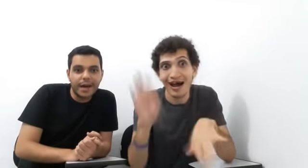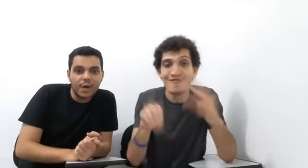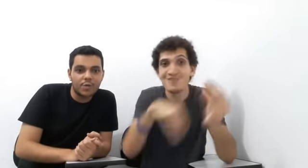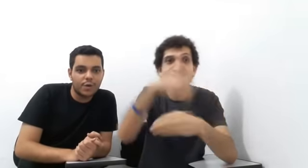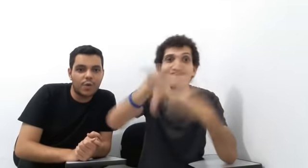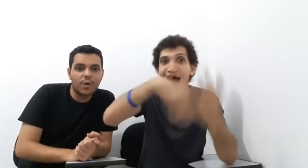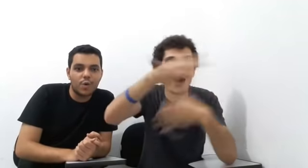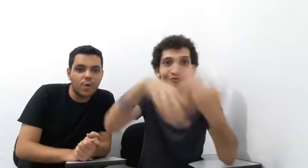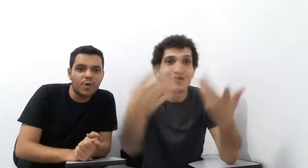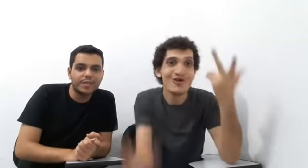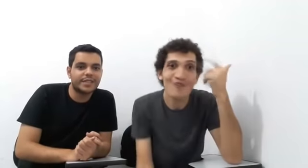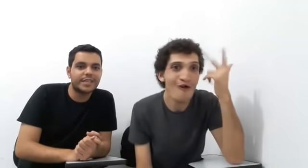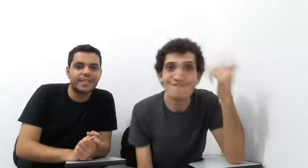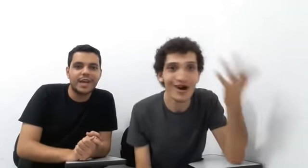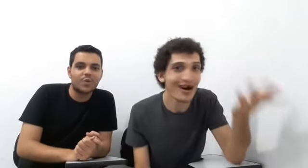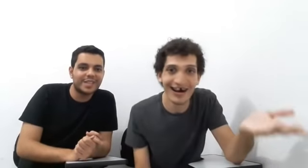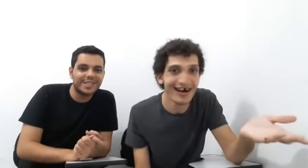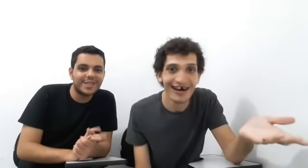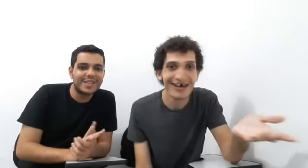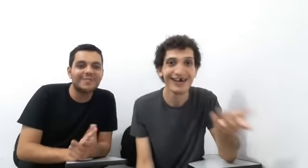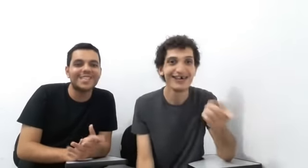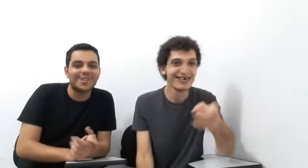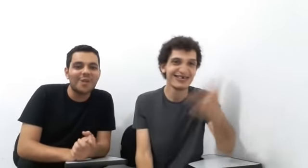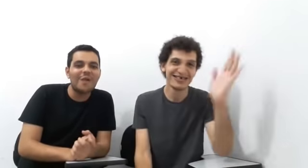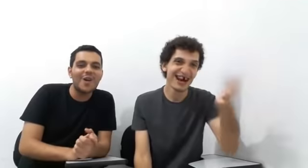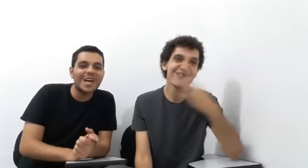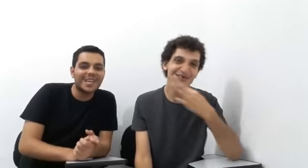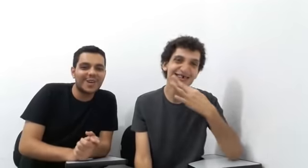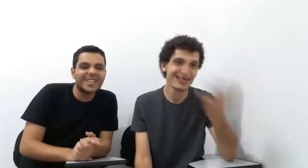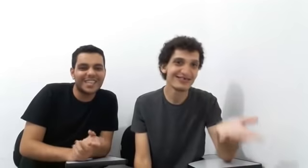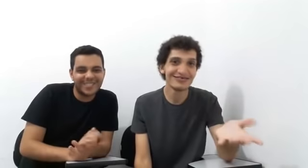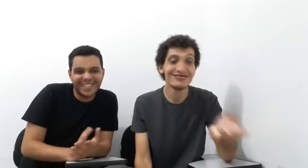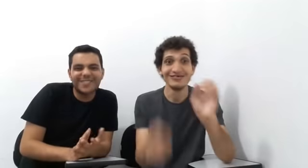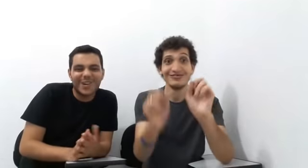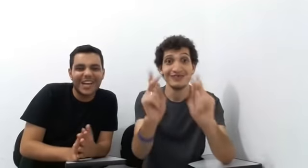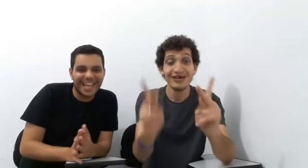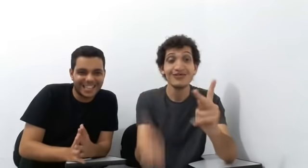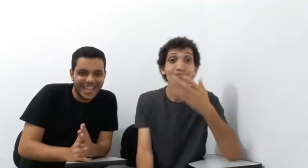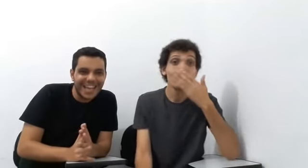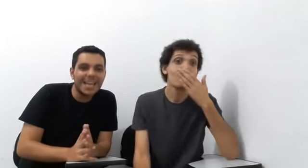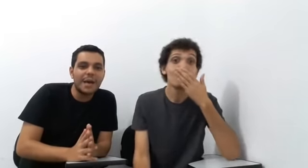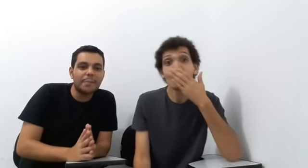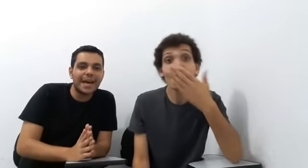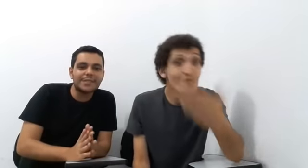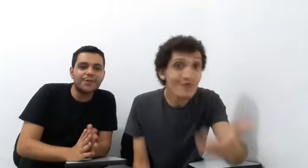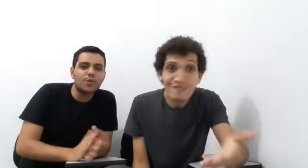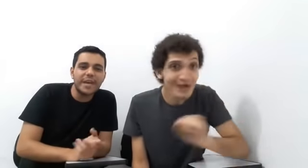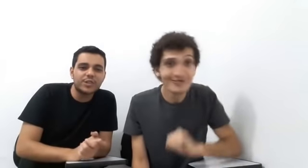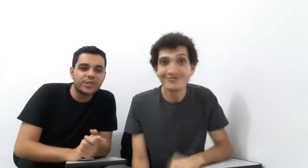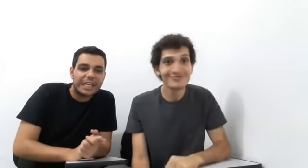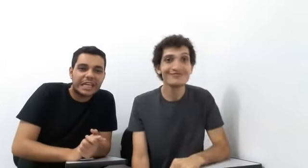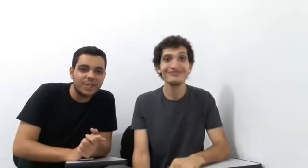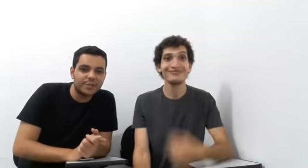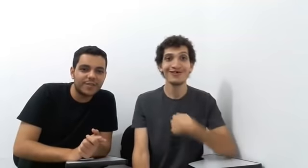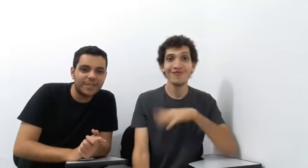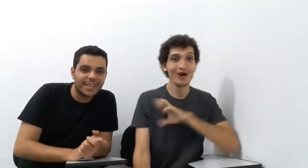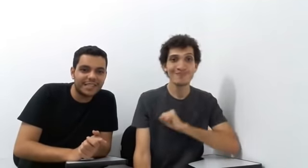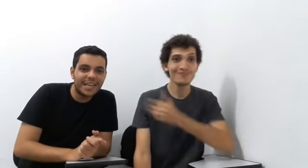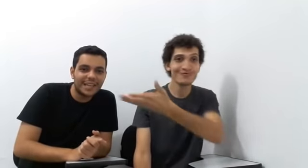perdão, alguma coisa que tenha acontecido aqui, mas é normal que aconteça. Vocês já me conhecem, né? Mas fica um beijo gigante pra vocês, tá bom?